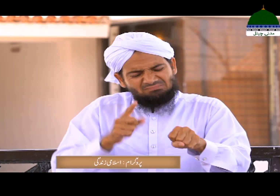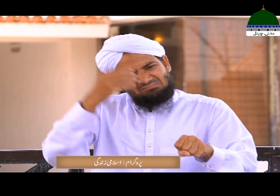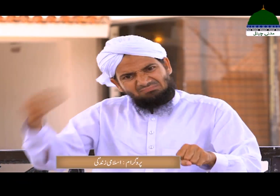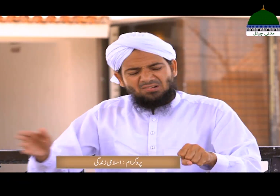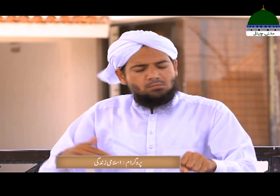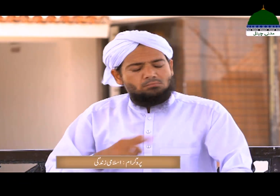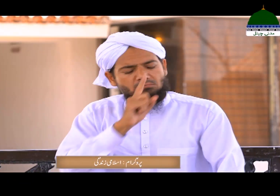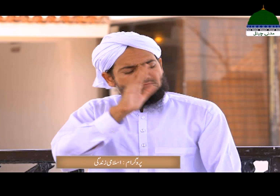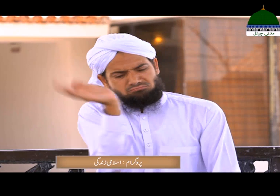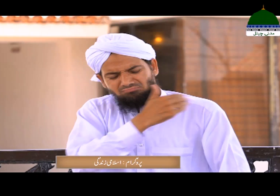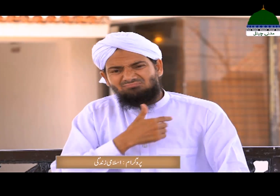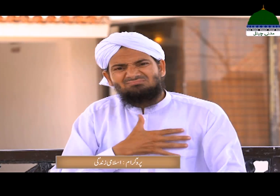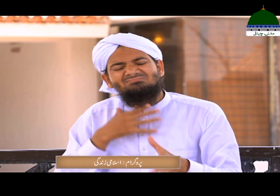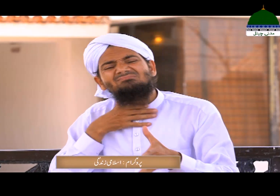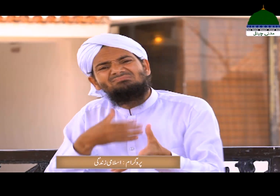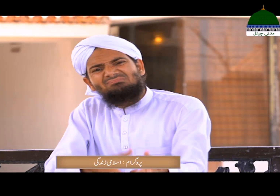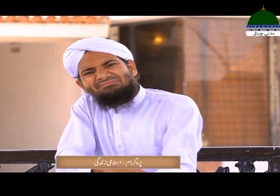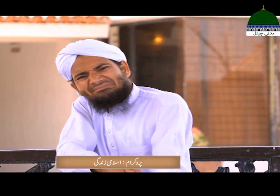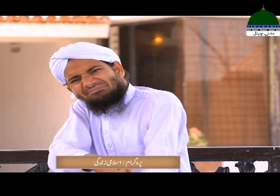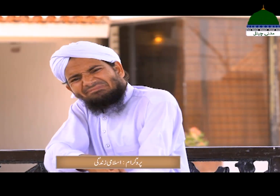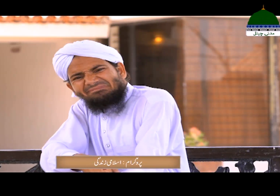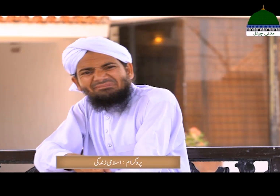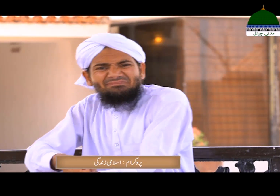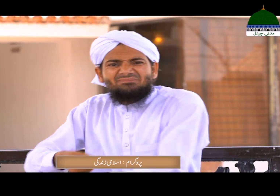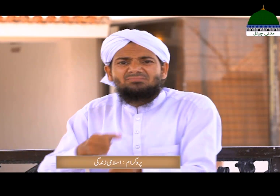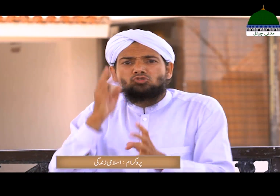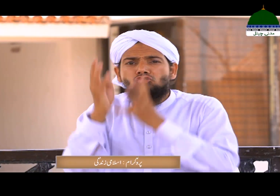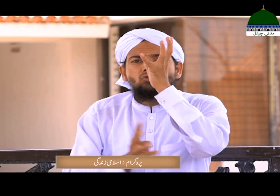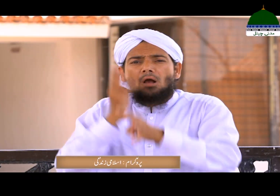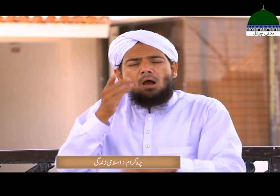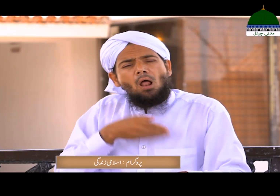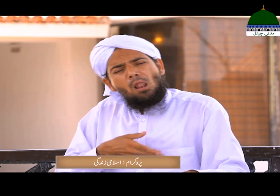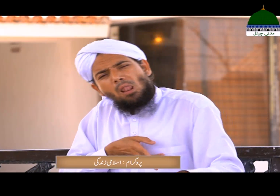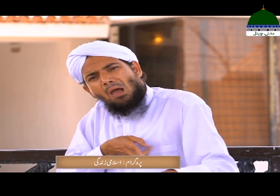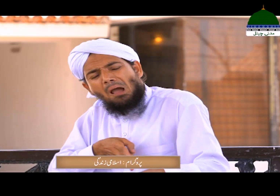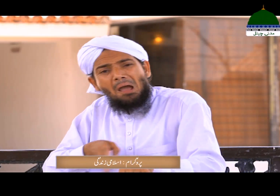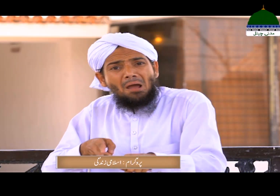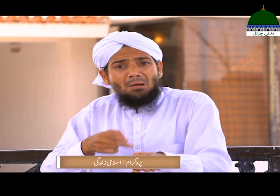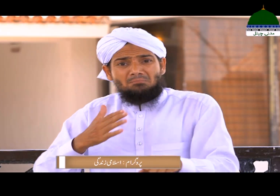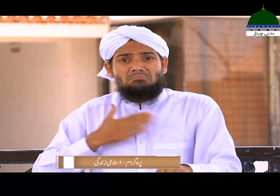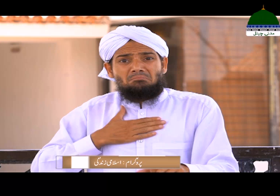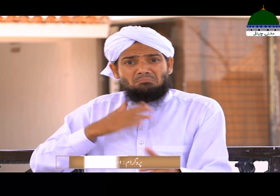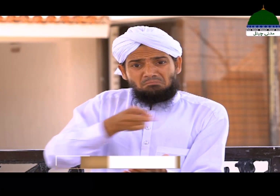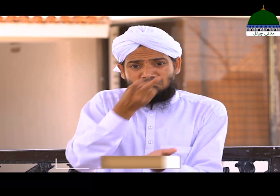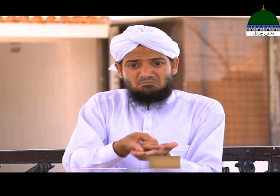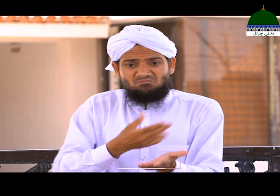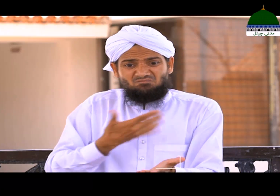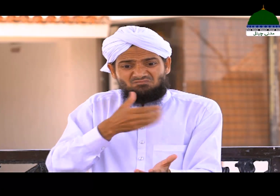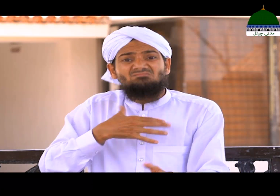مانا اور مجھے گھسیٹتا ہوا دور جنگل میں لے آیا اور میرے سینے پر چڑھ گیا۔ میرے گلے